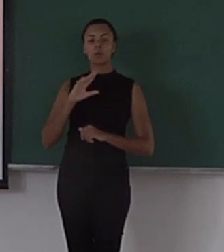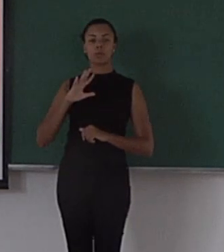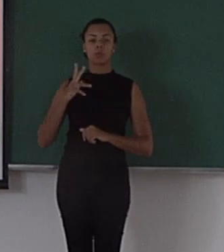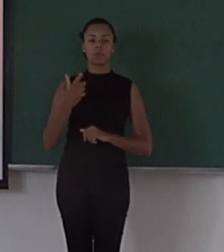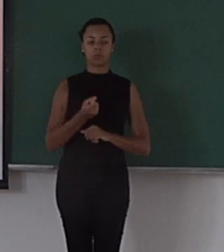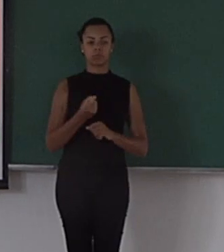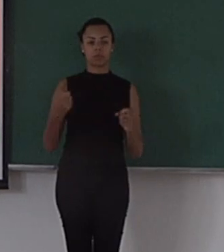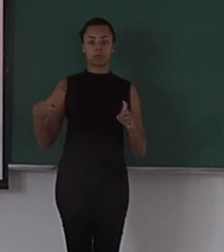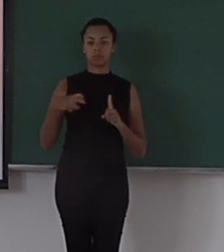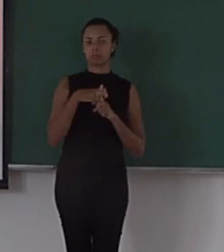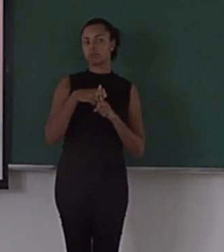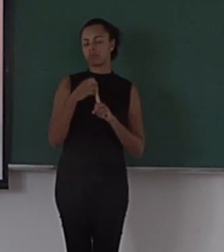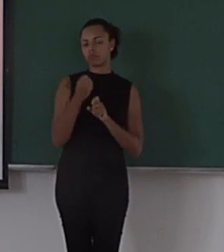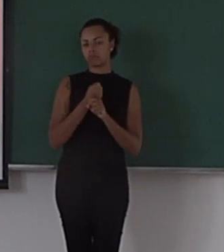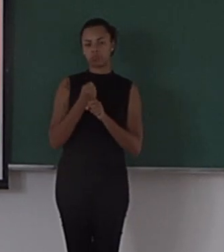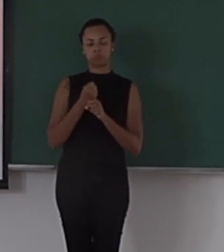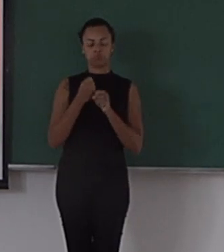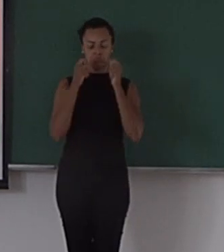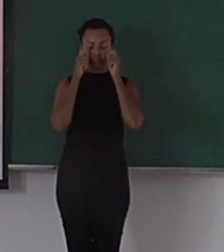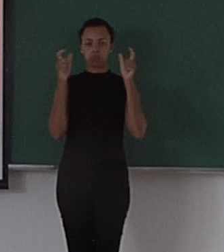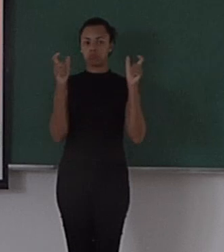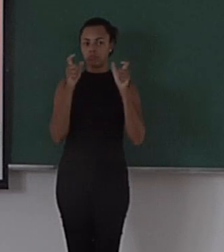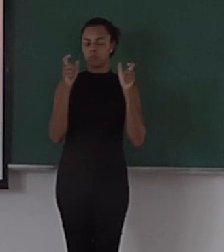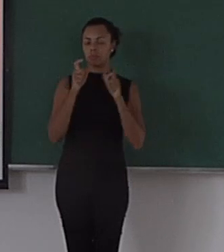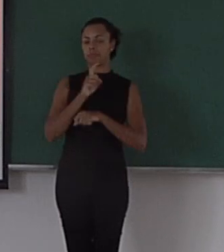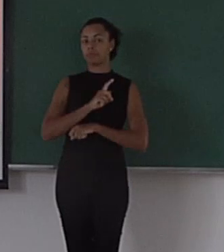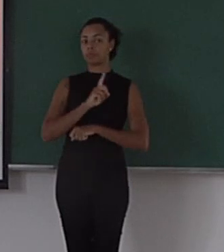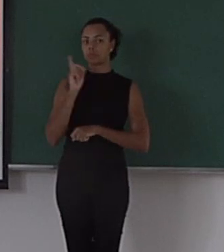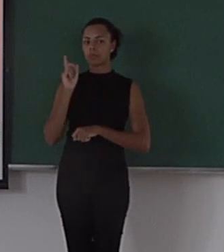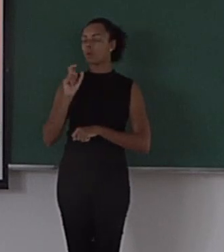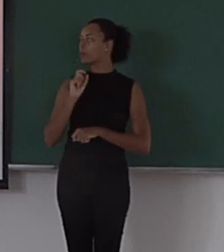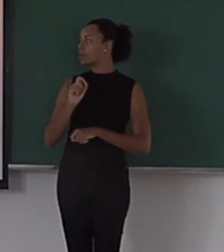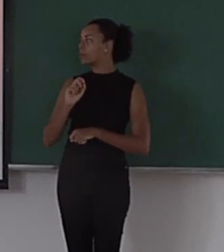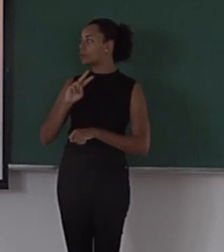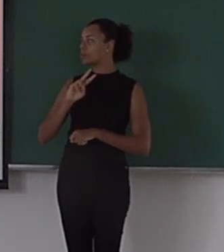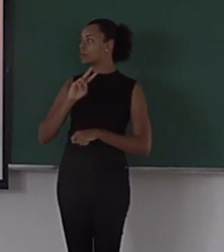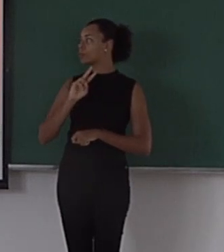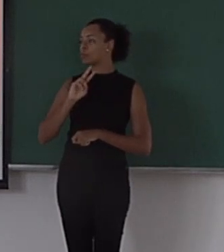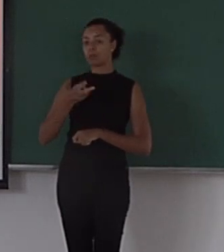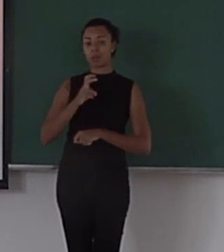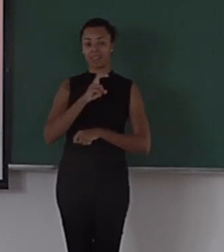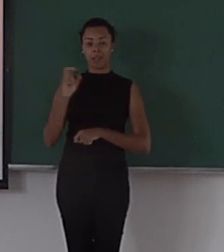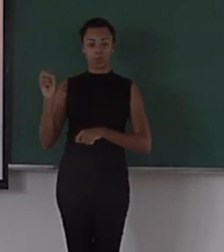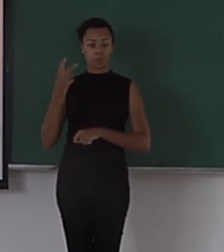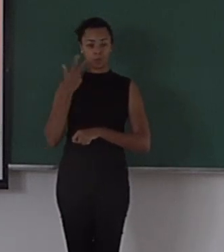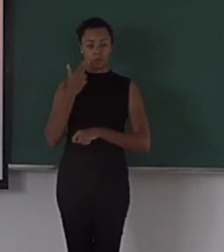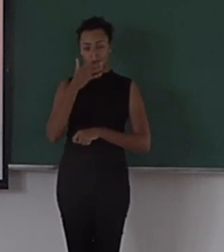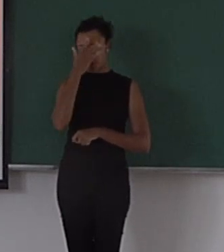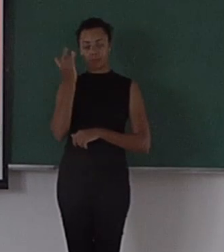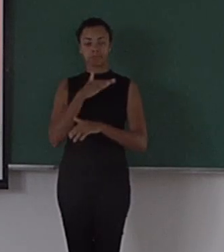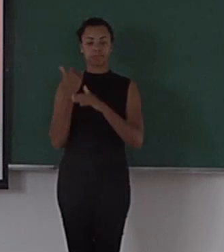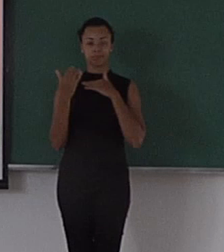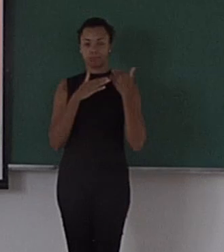de acidentes por ano. Sendo que desses, né, 2.500 vão a óbito. Então, o índice de